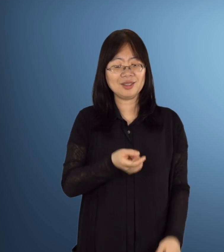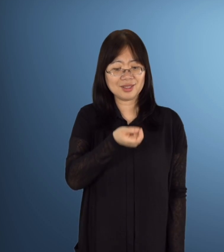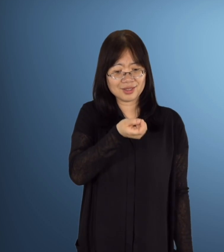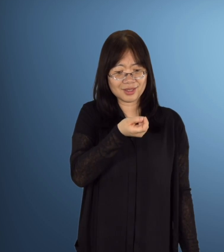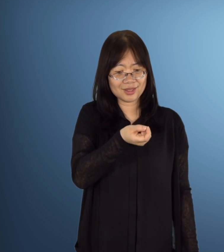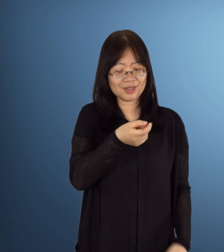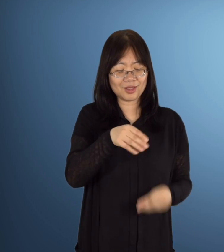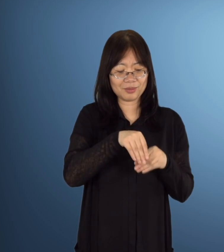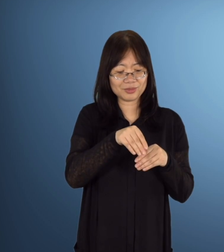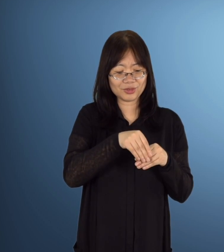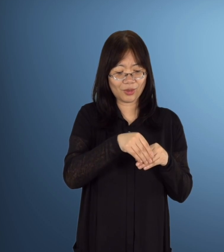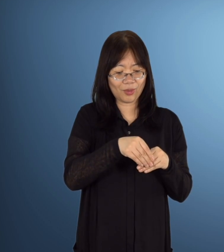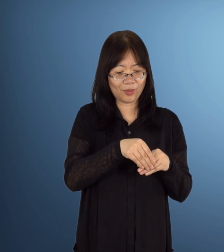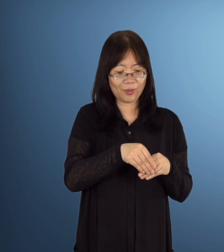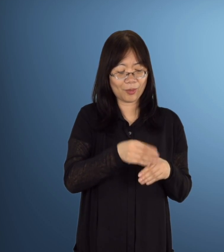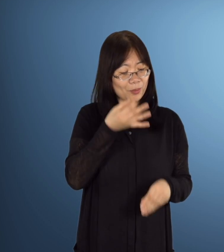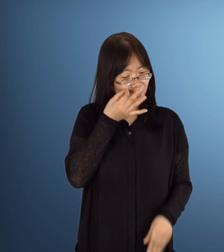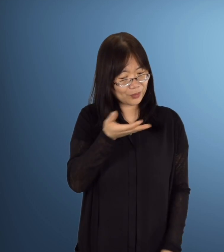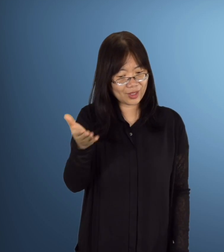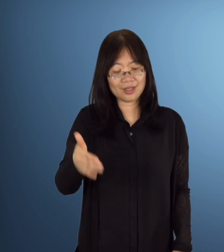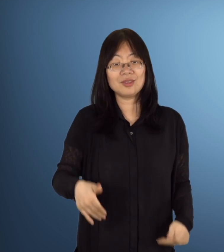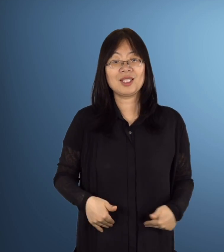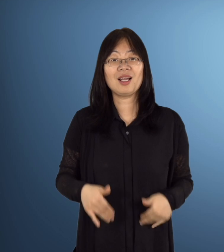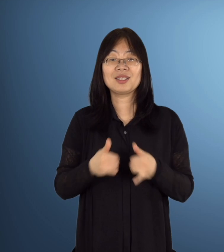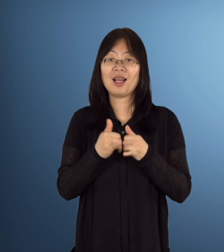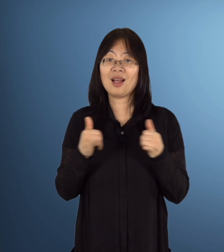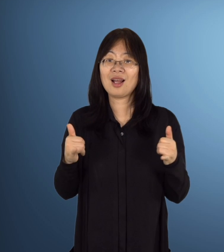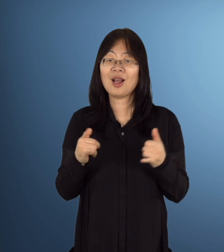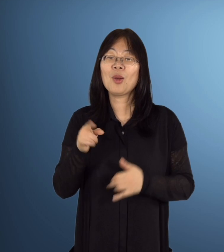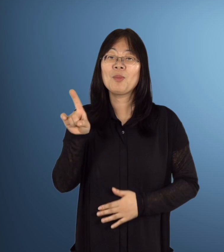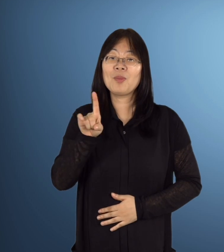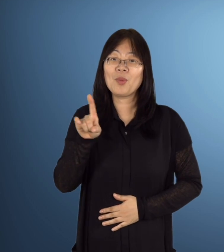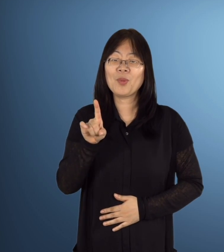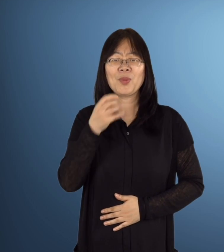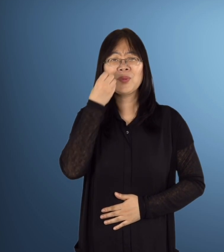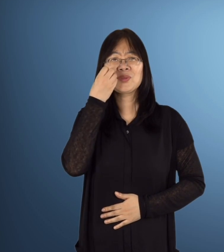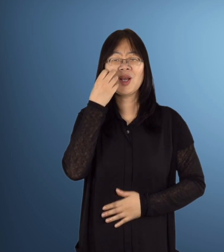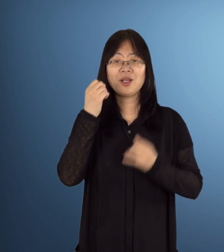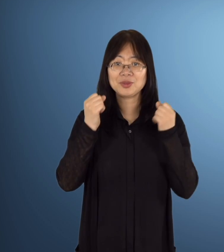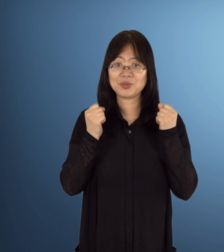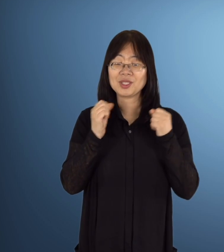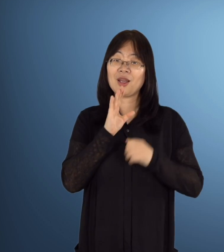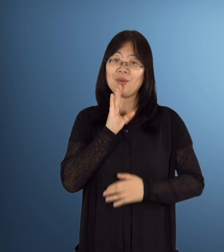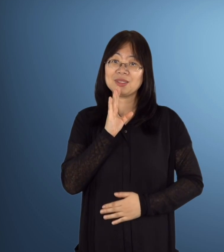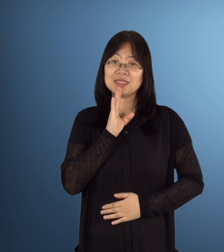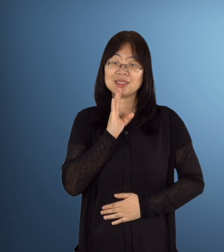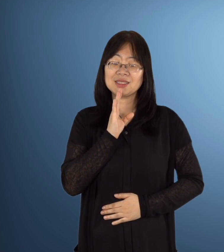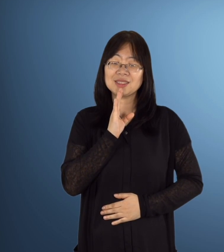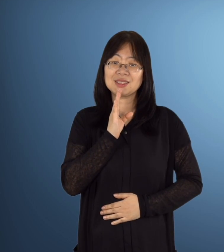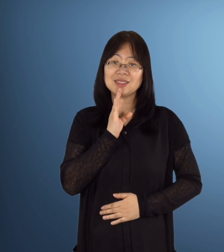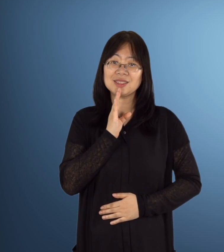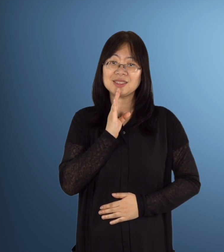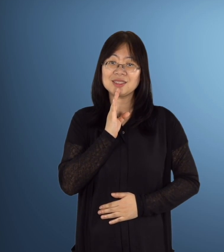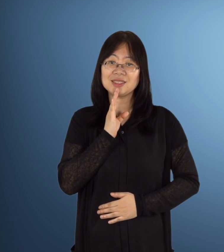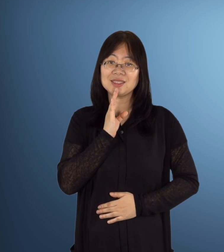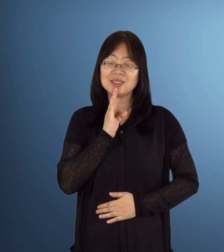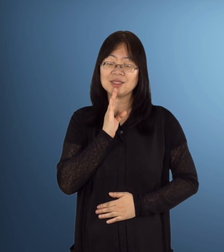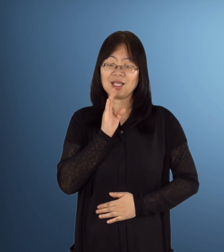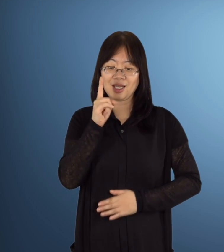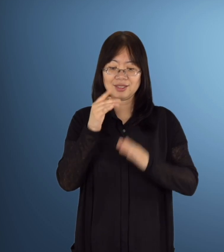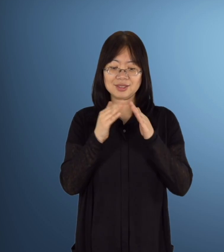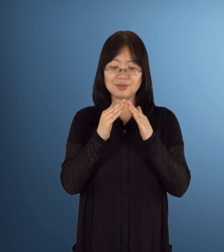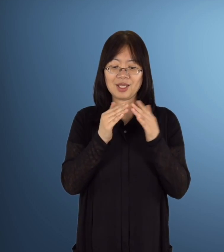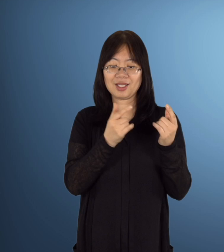흙깃이라도 묻어나와야 된다는 말이에요. 사람이요, 참 신기한 존재인 것이 한 집에